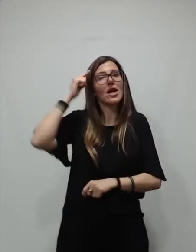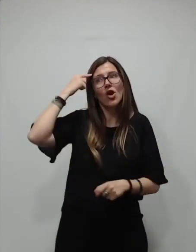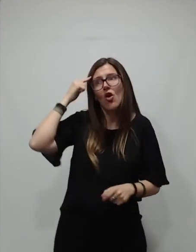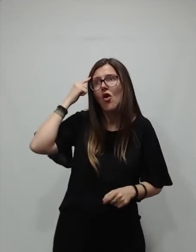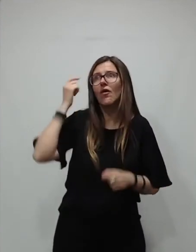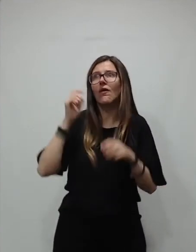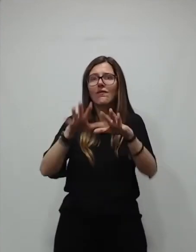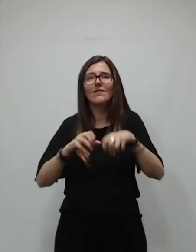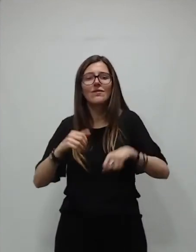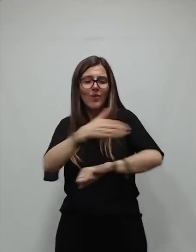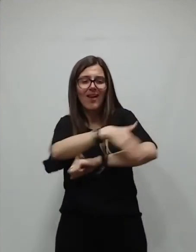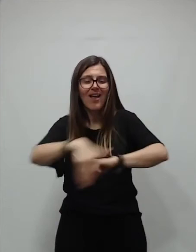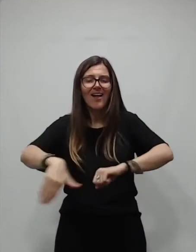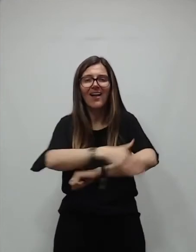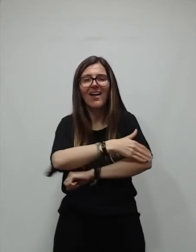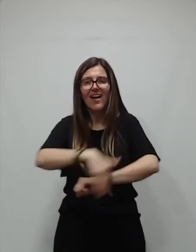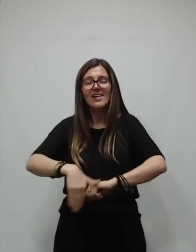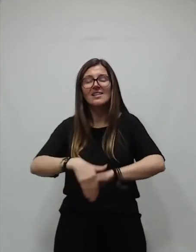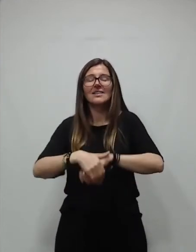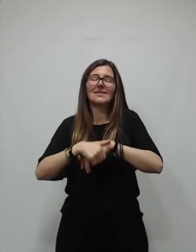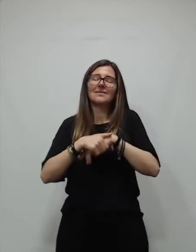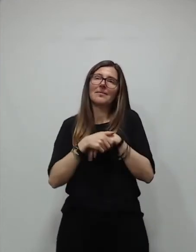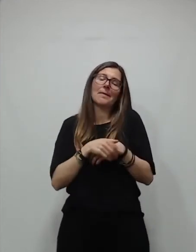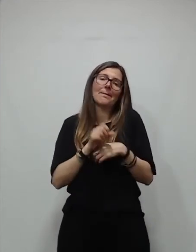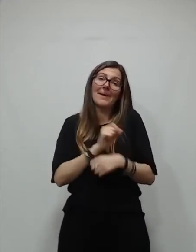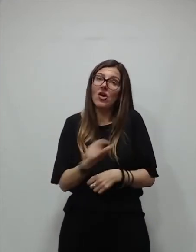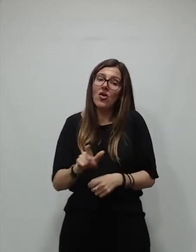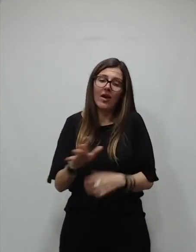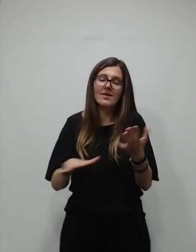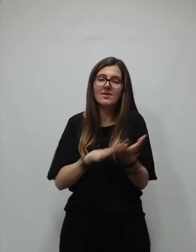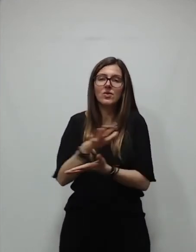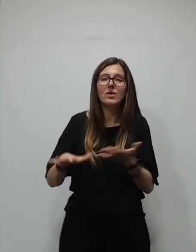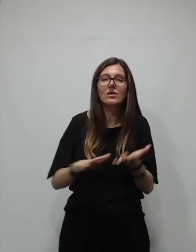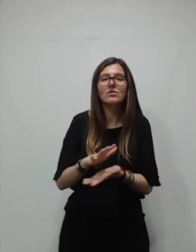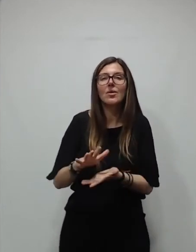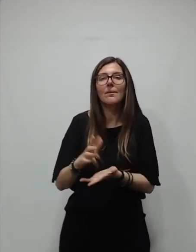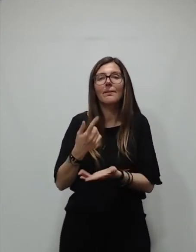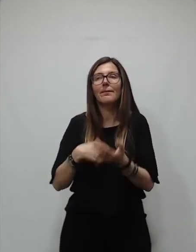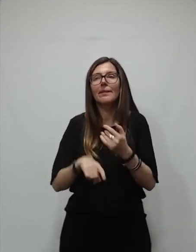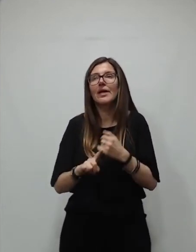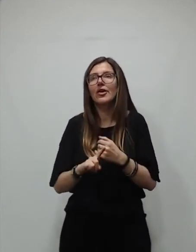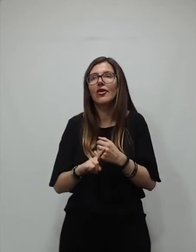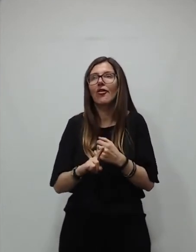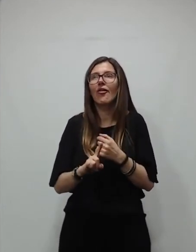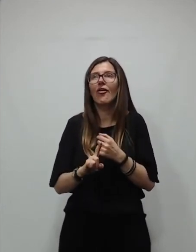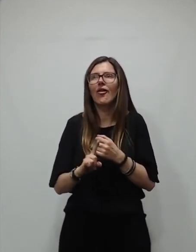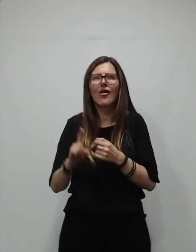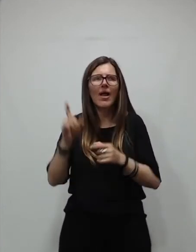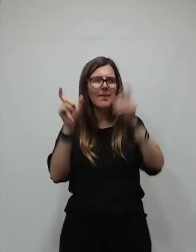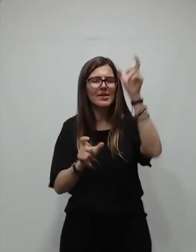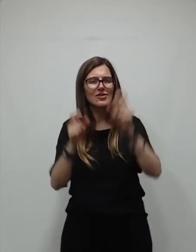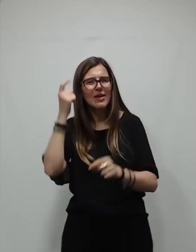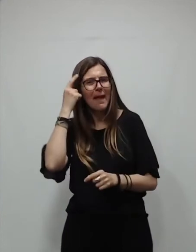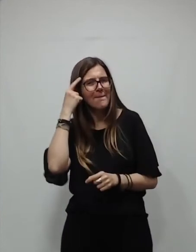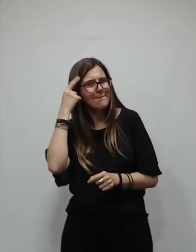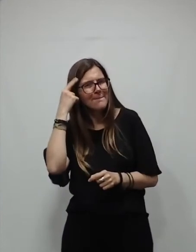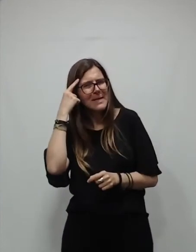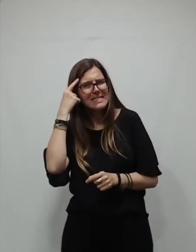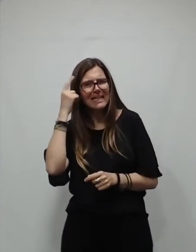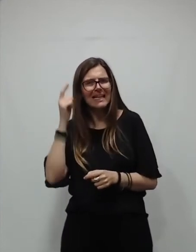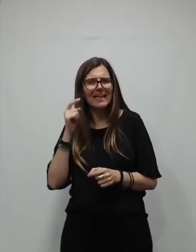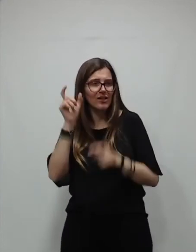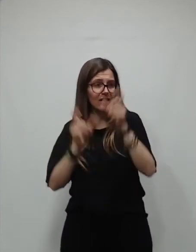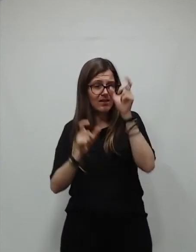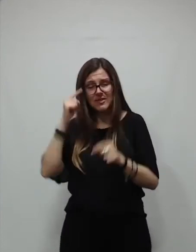de minimizar la locura, pero la teoría esta de que la locura está suelta en las calles y no la queremos ver porque vamos